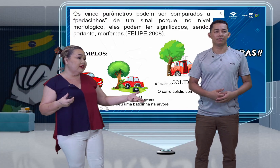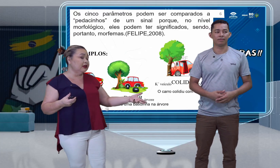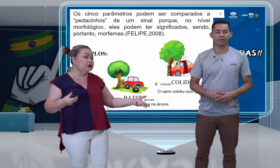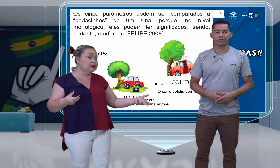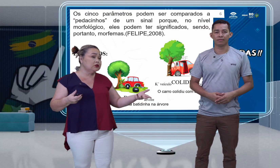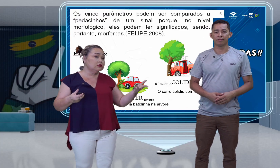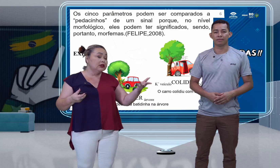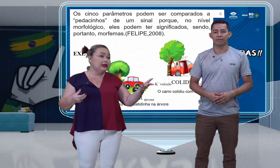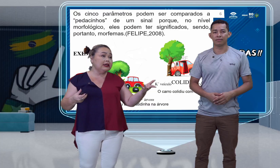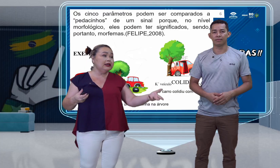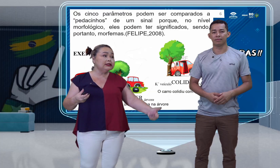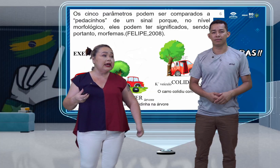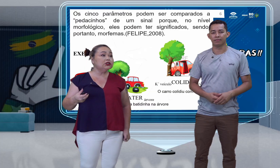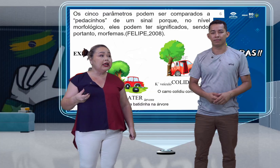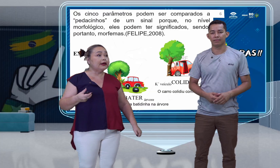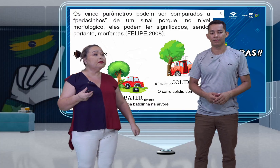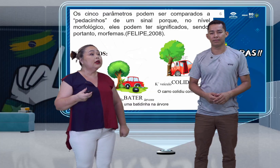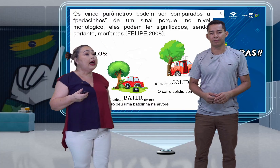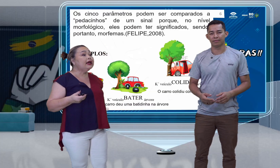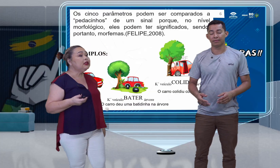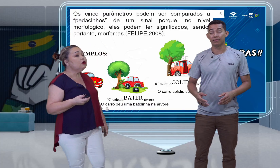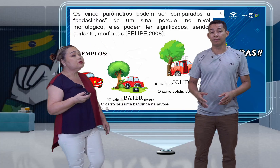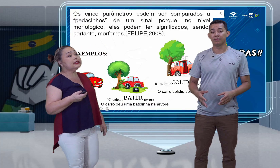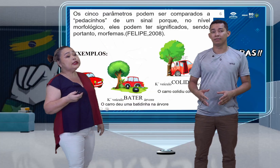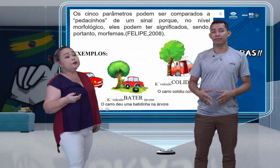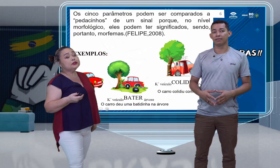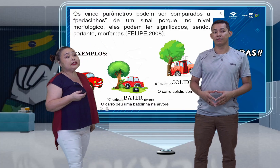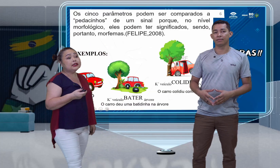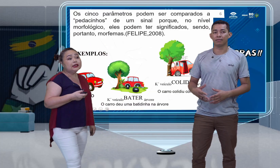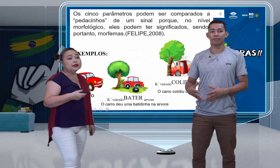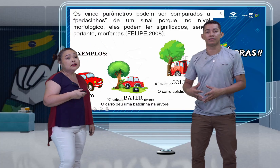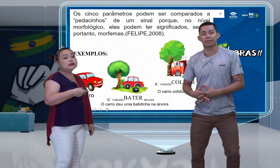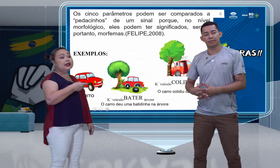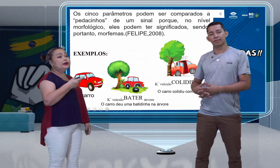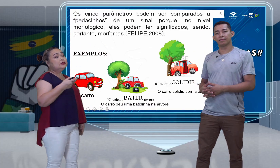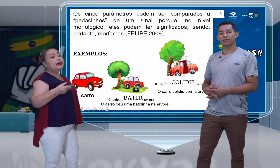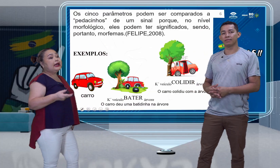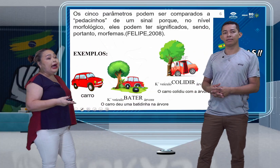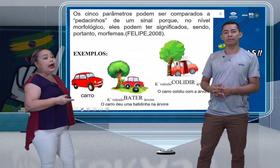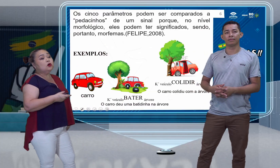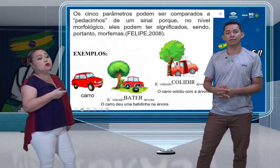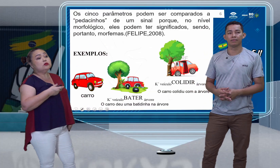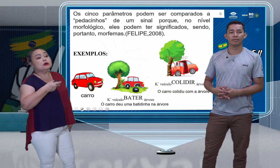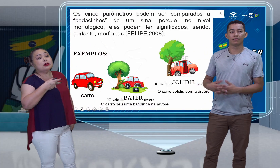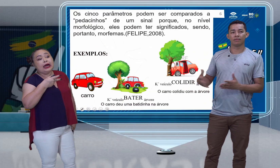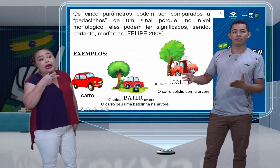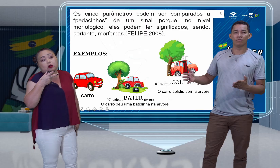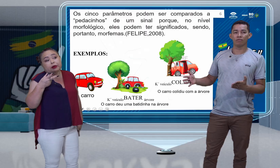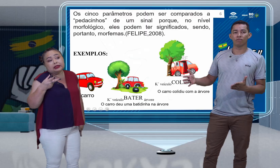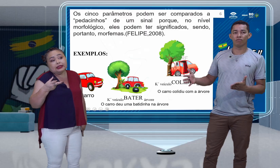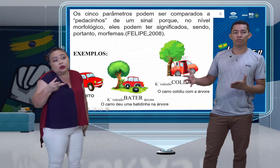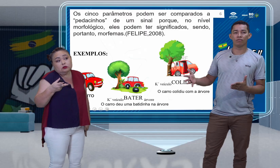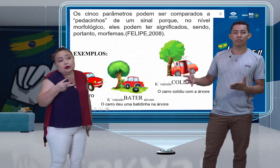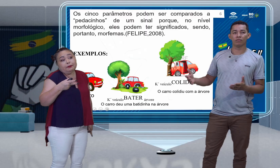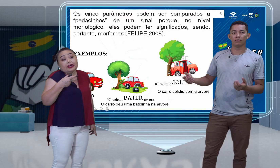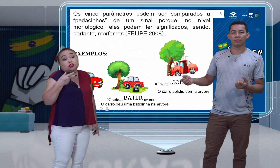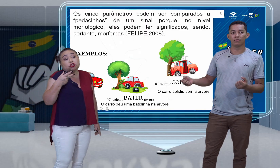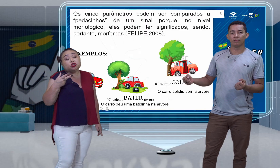falei no início, naquele slide lá. Aí tem alguns exemplos aqui, né? Carro, o carro bateu, deu uma